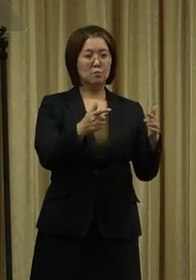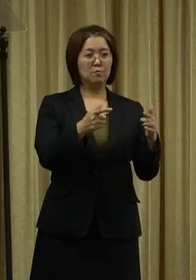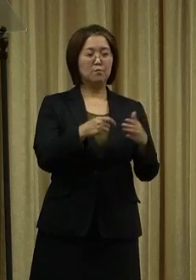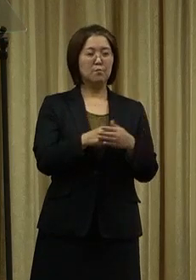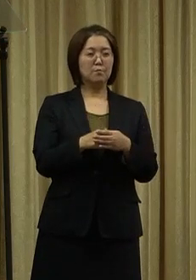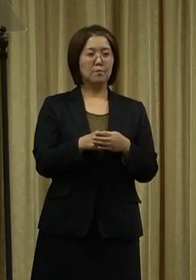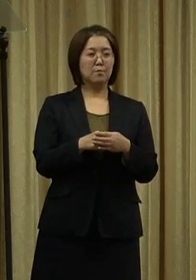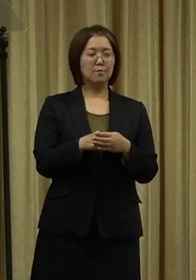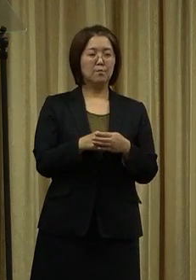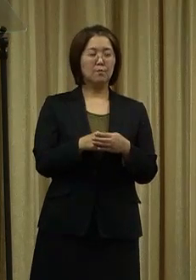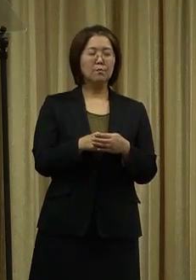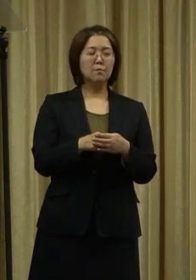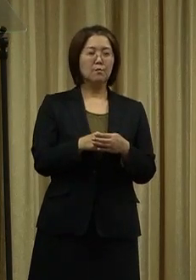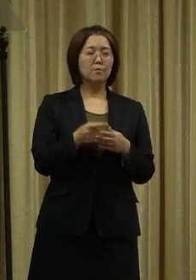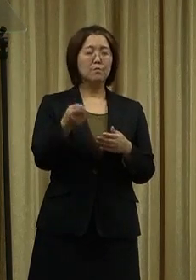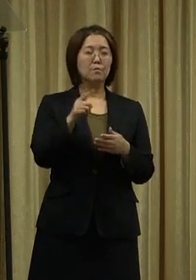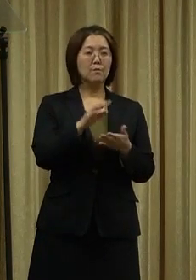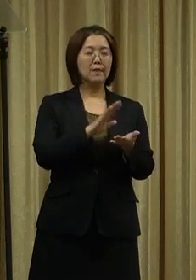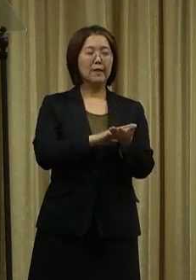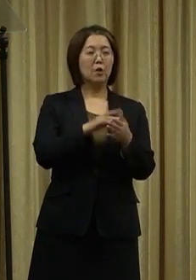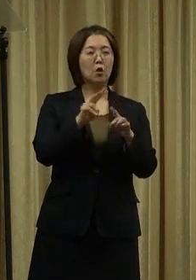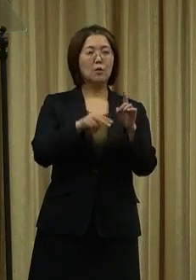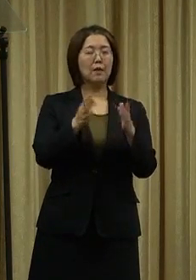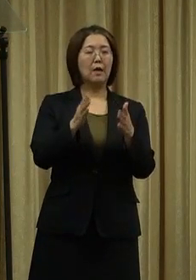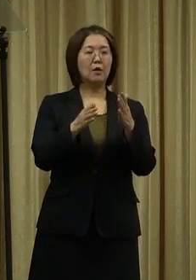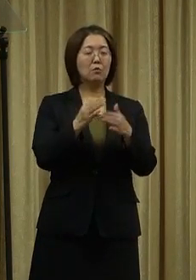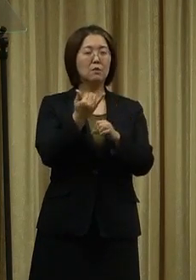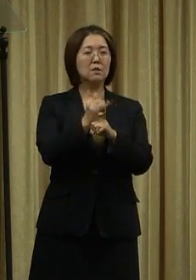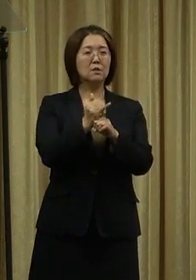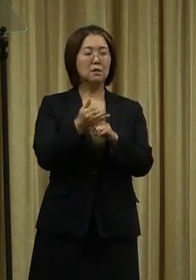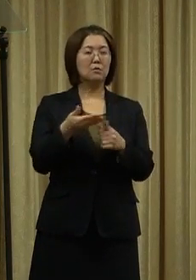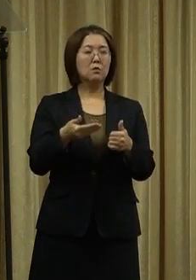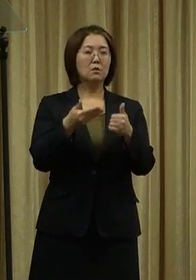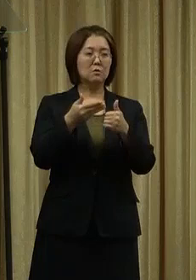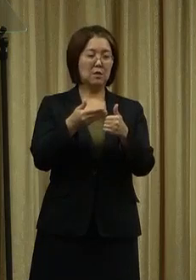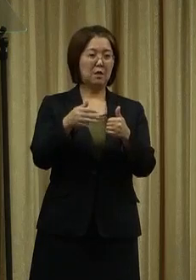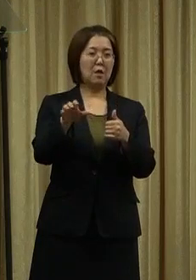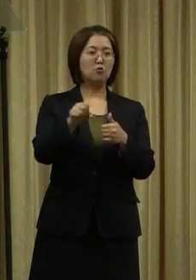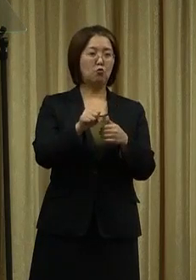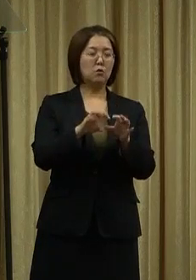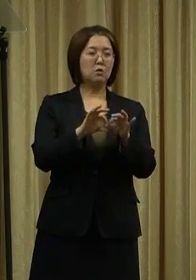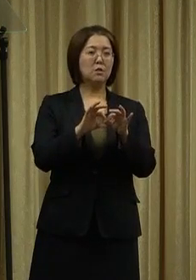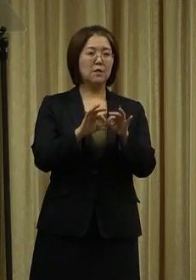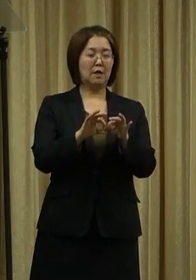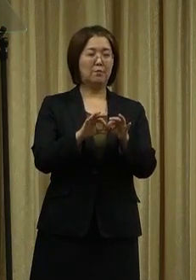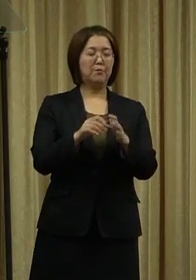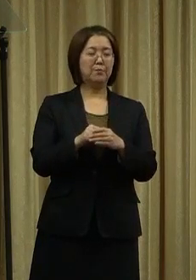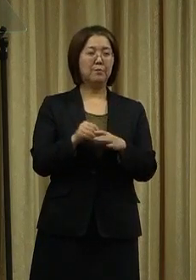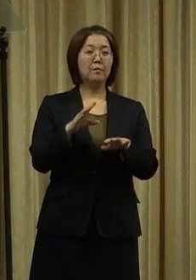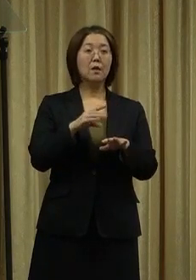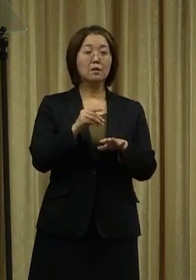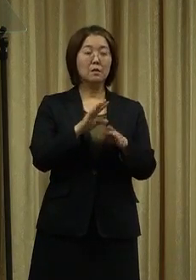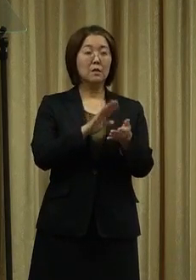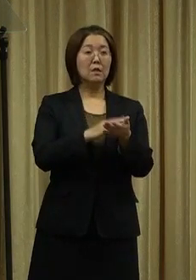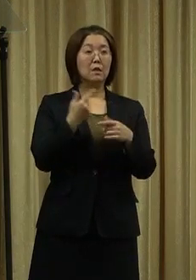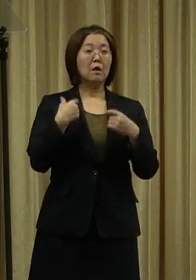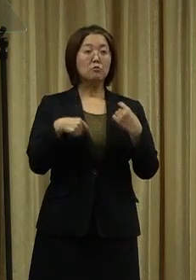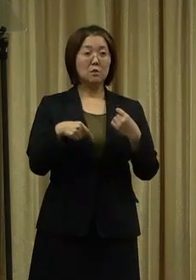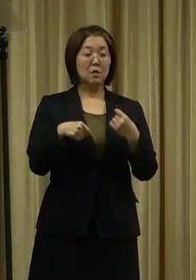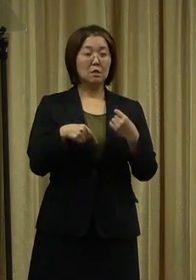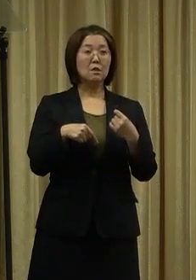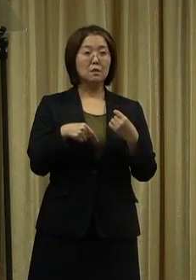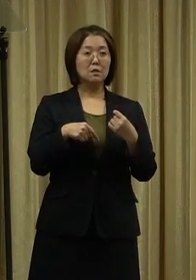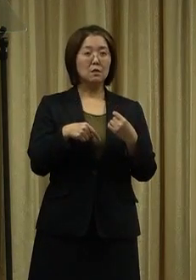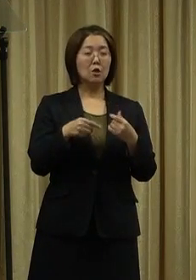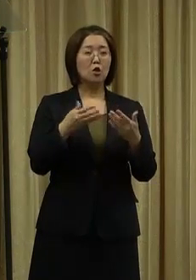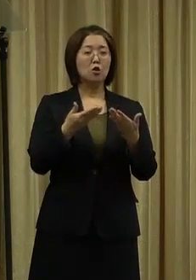します。次に、医療介護人材の育成確保です。まず、医学生向けの就学資金